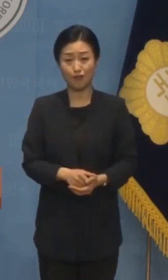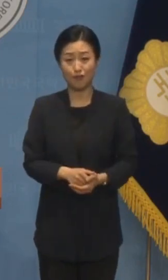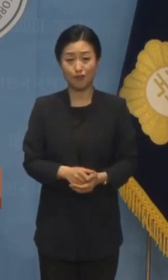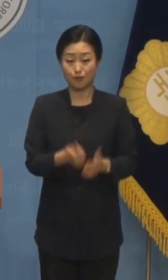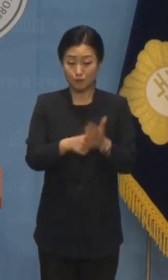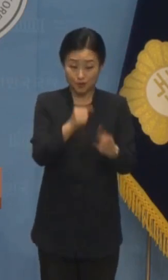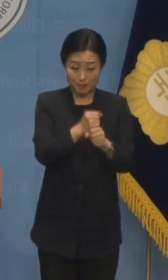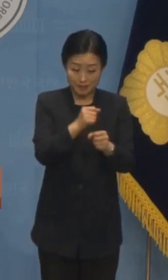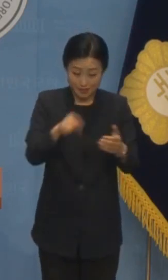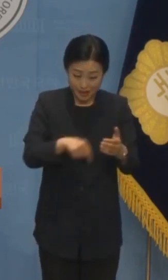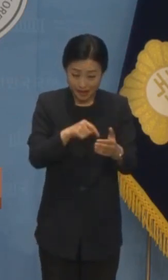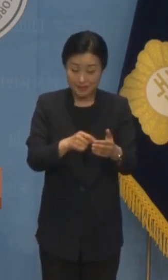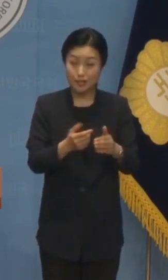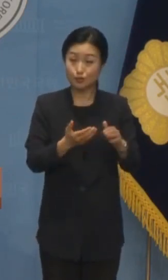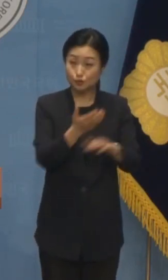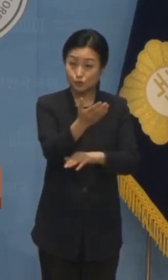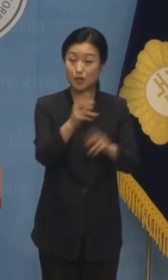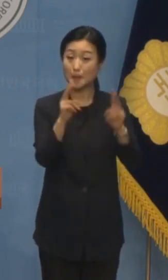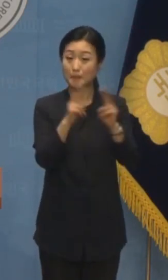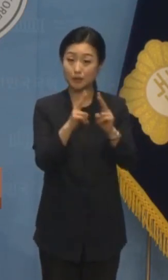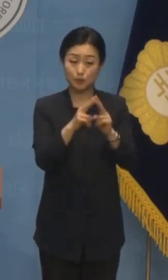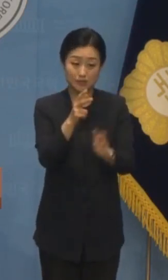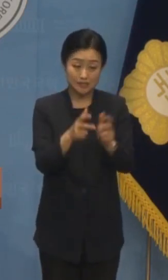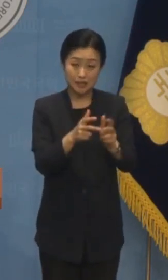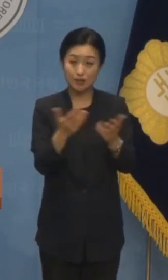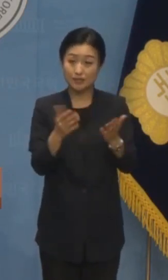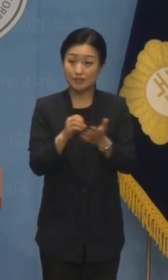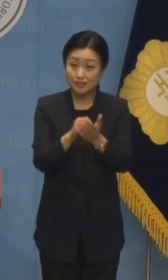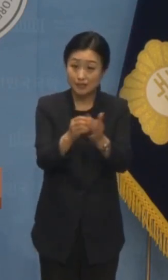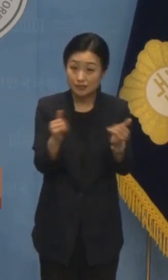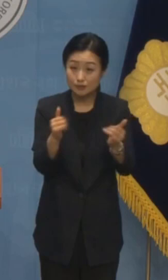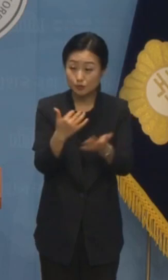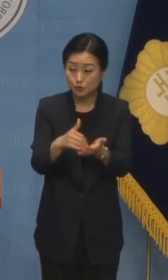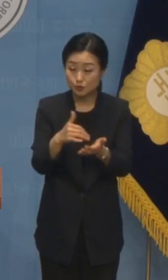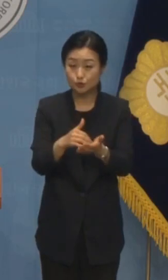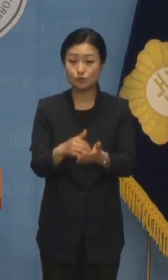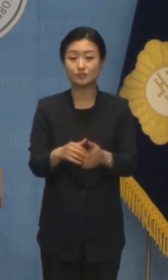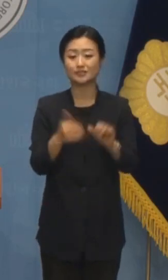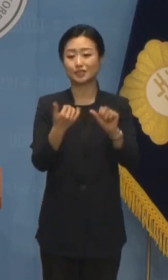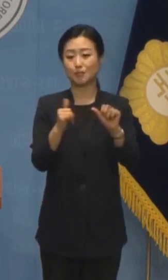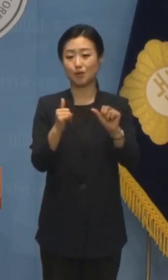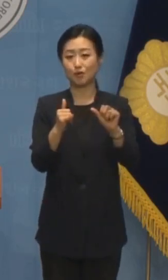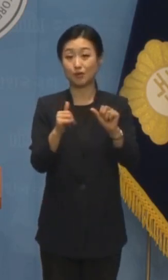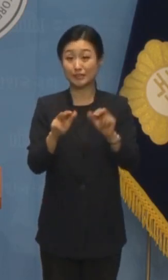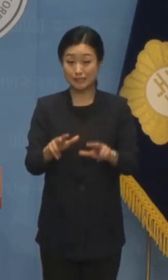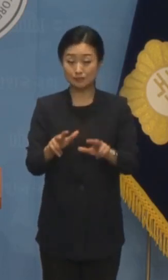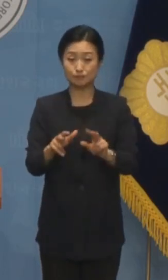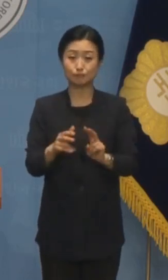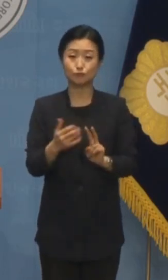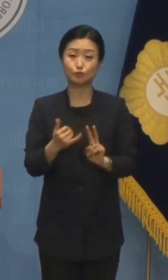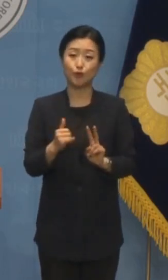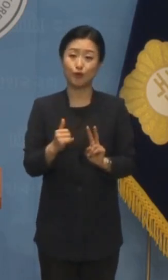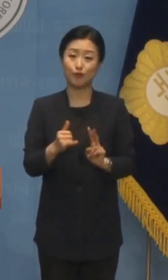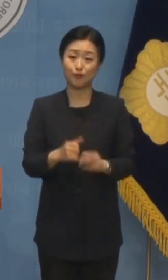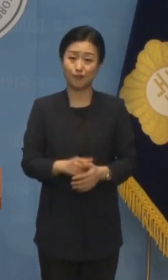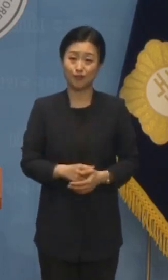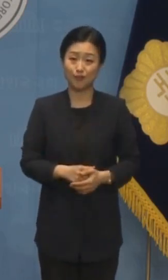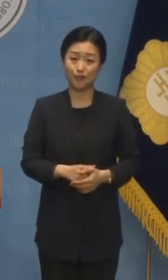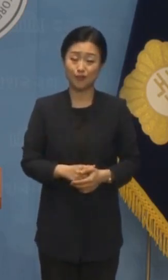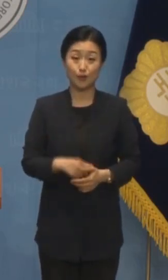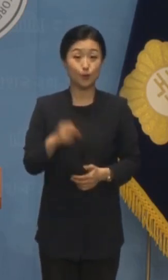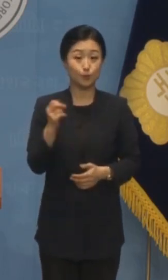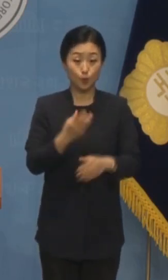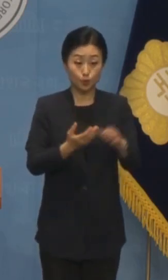제조업 안에서도 최대 수출 품목인 반도체 산업의 취업 유발 계수는 같은 기간 5명에서 이제 2명으로 전락했습니다. 또